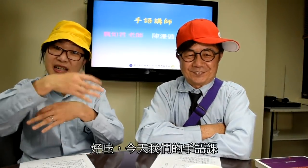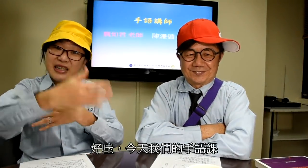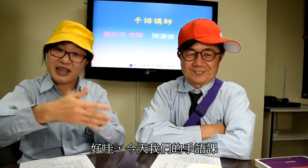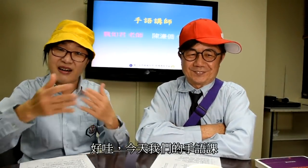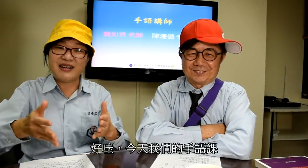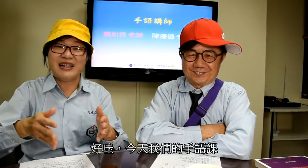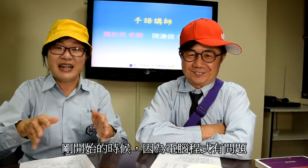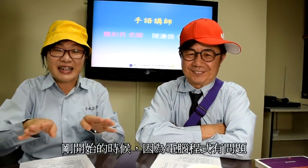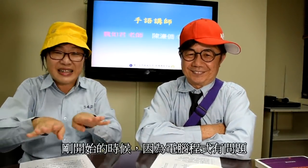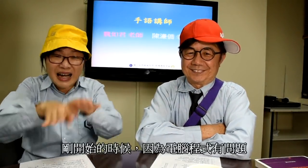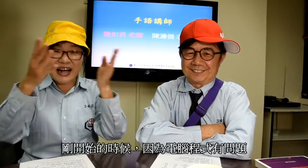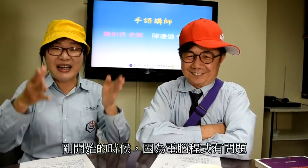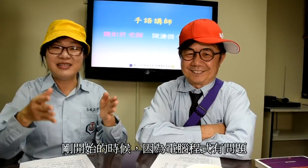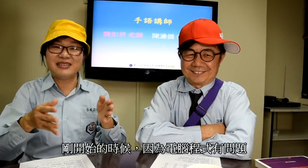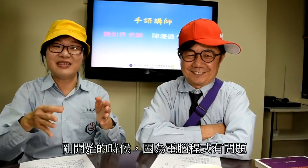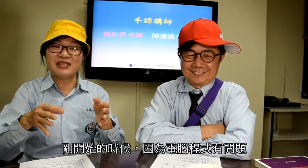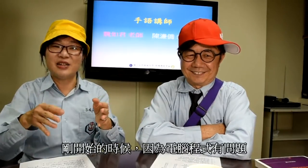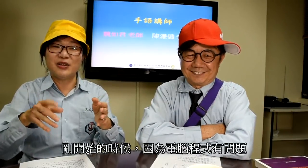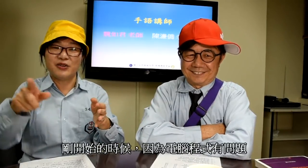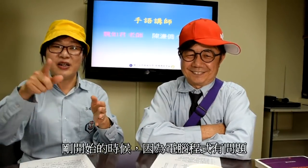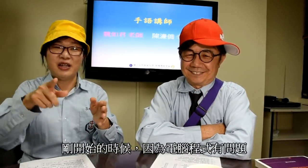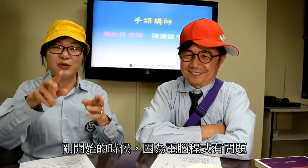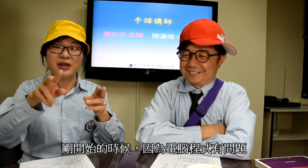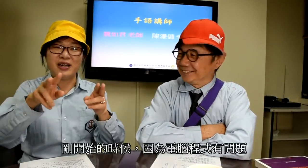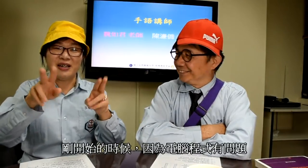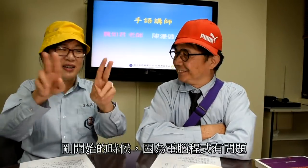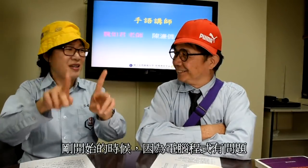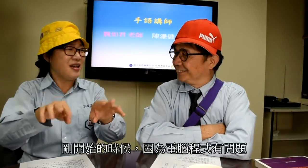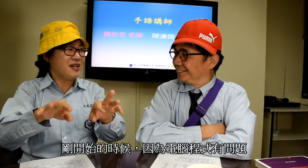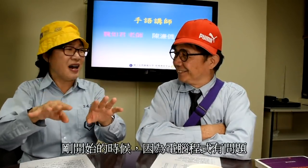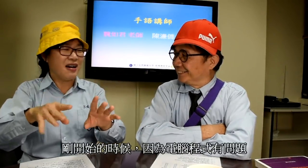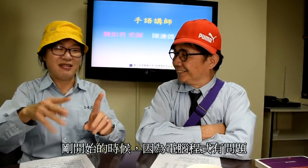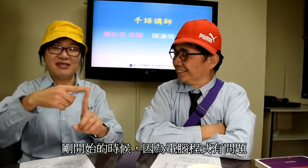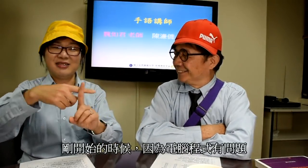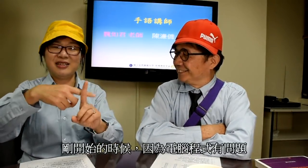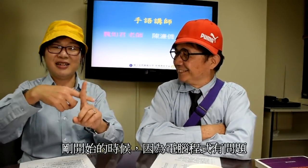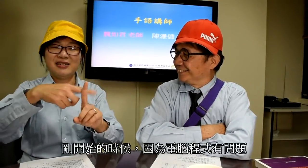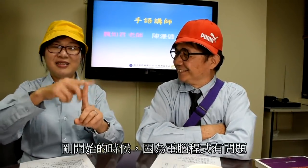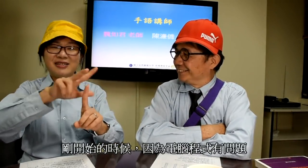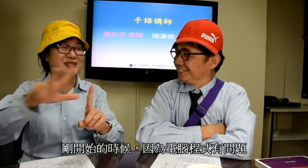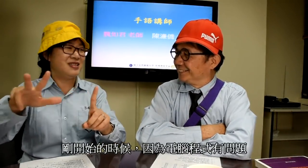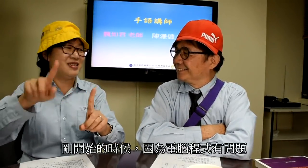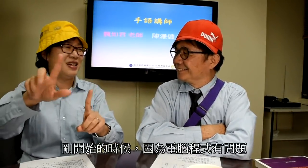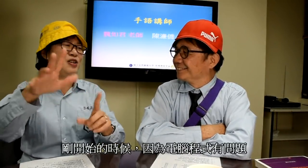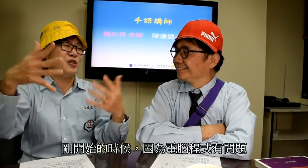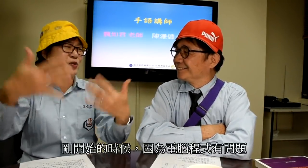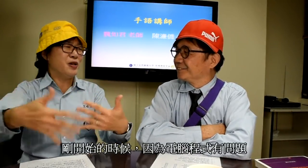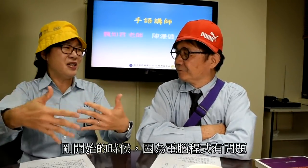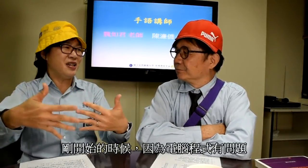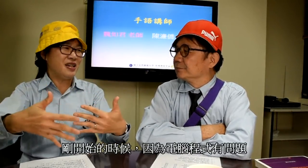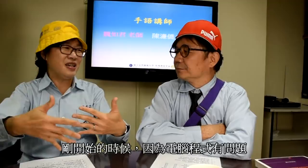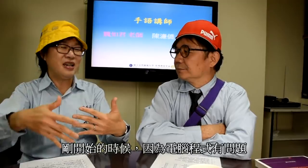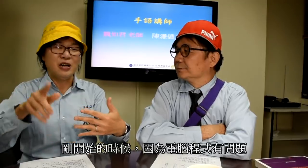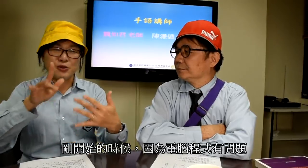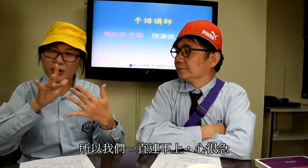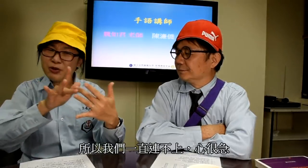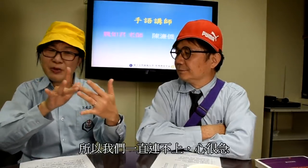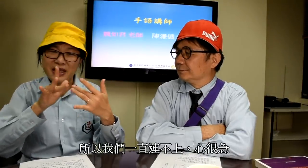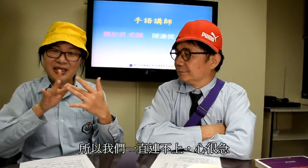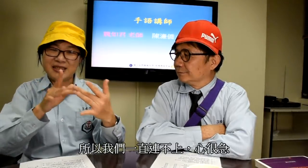哦，刚开始的时候因为电脑程式有问题，所以我们一直连